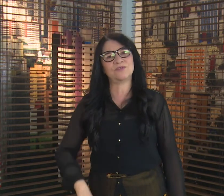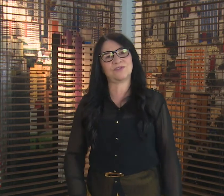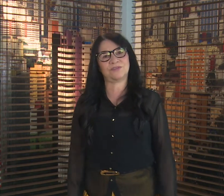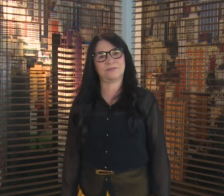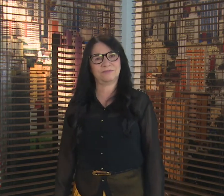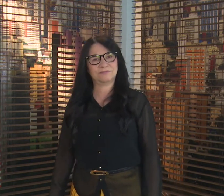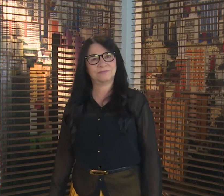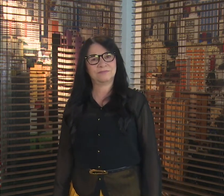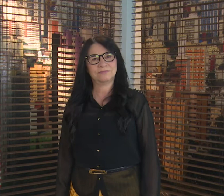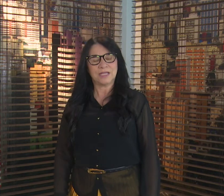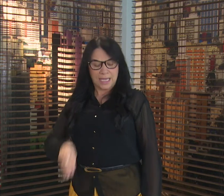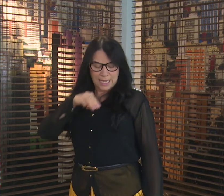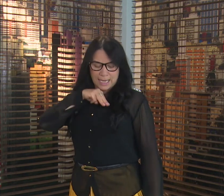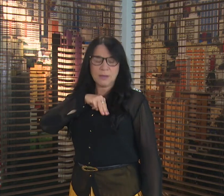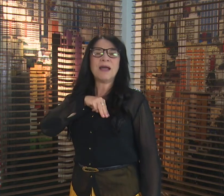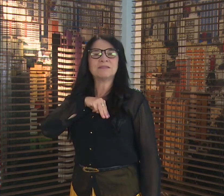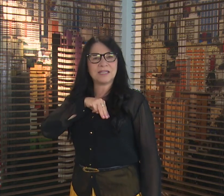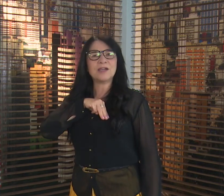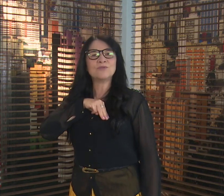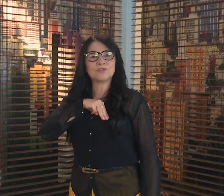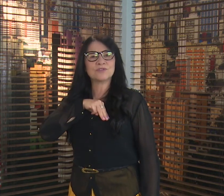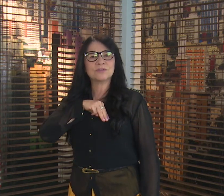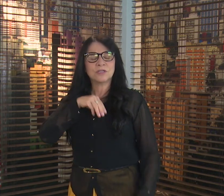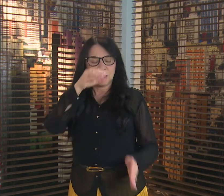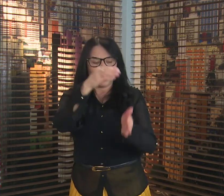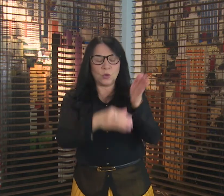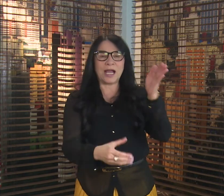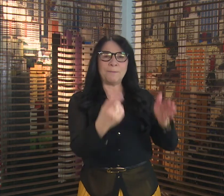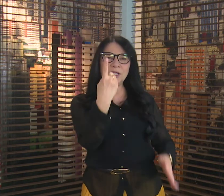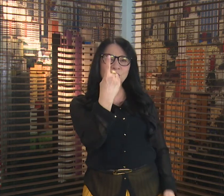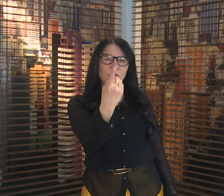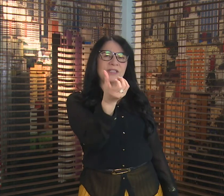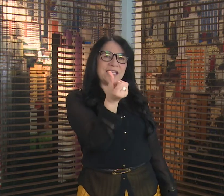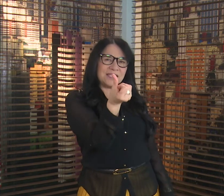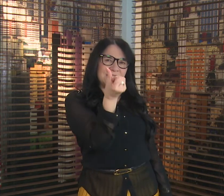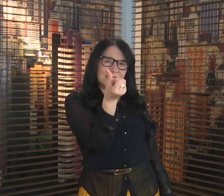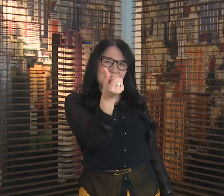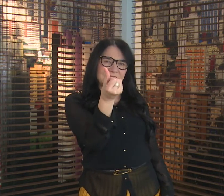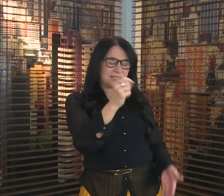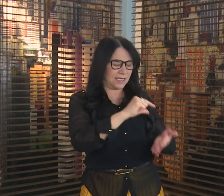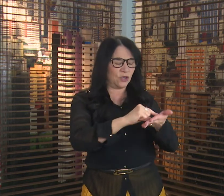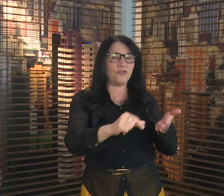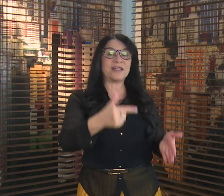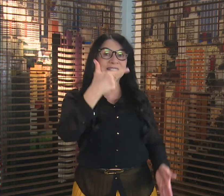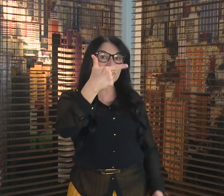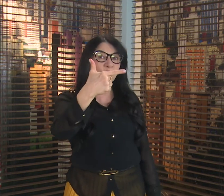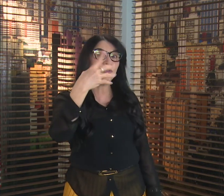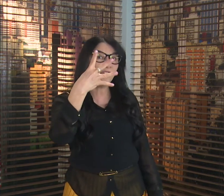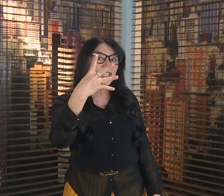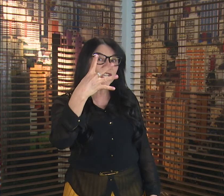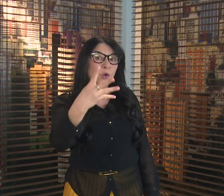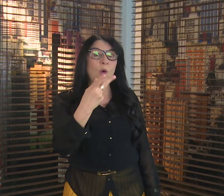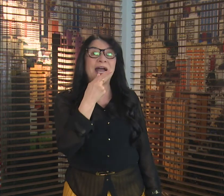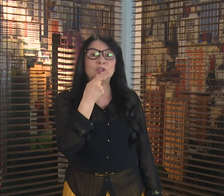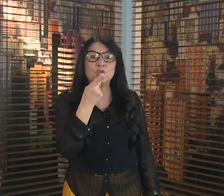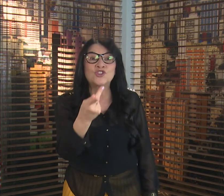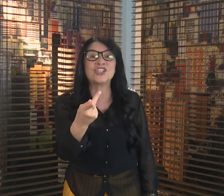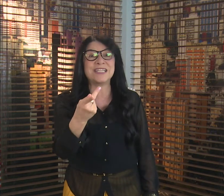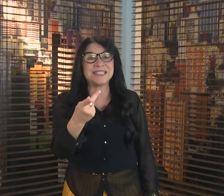Deus. Em Mateus, no capítulo 16 e no versículo 24, diz